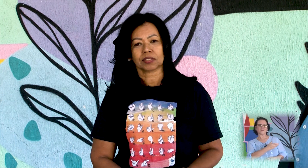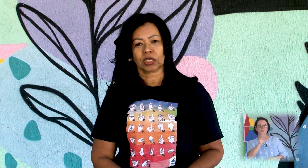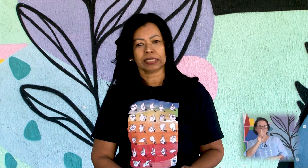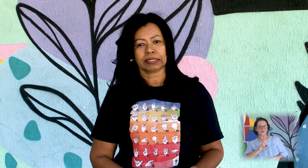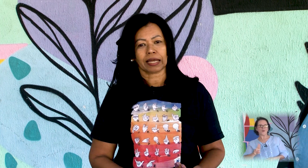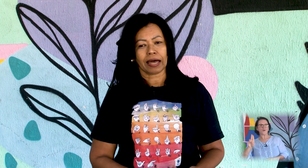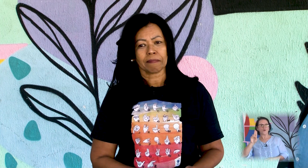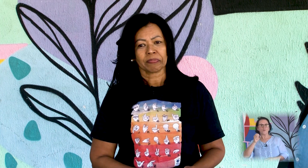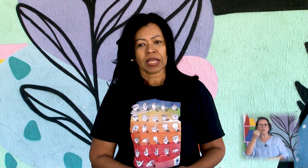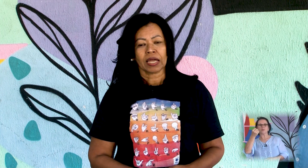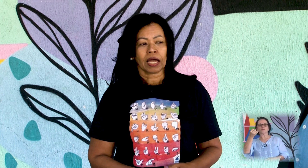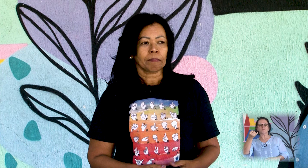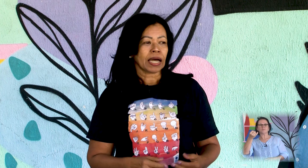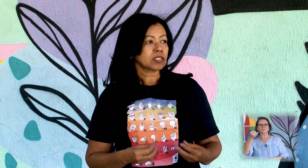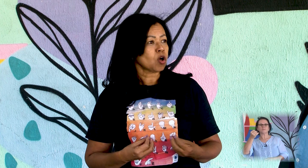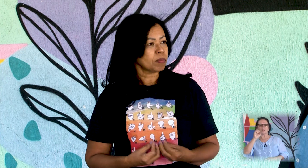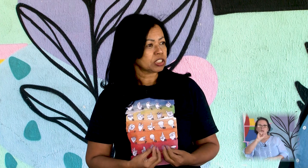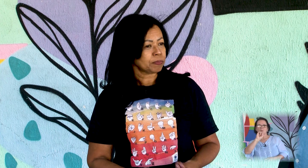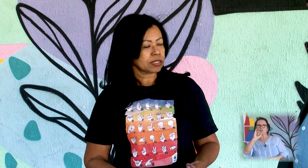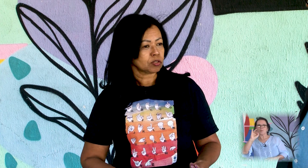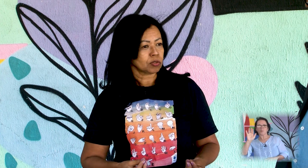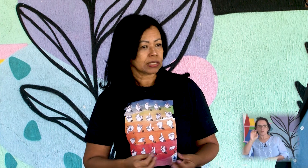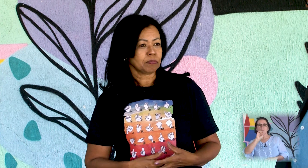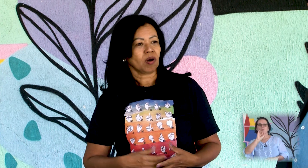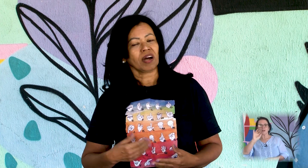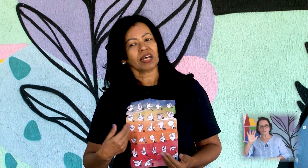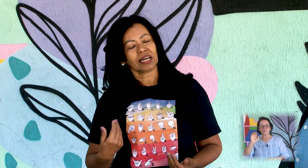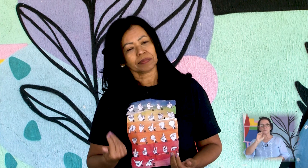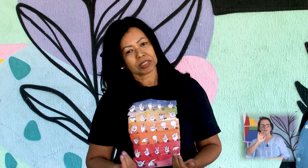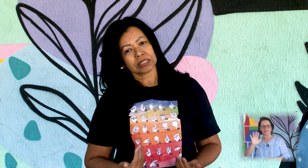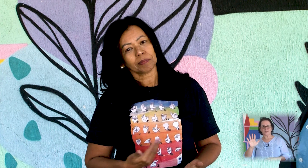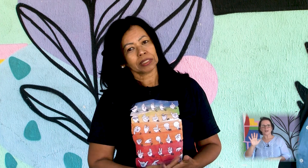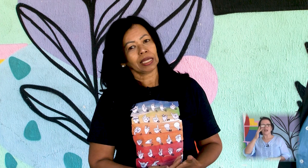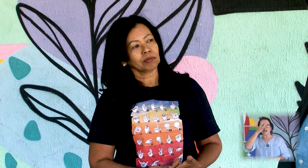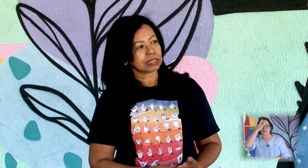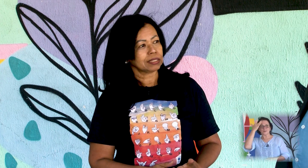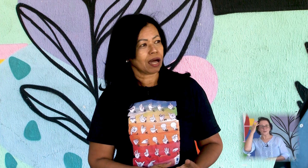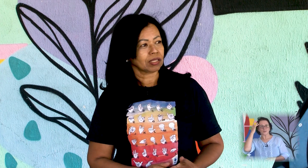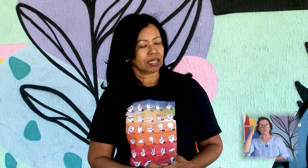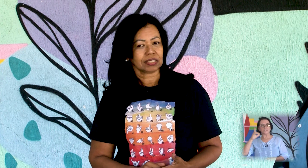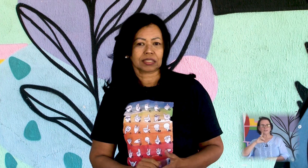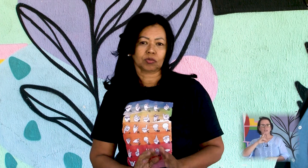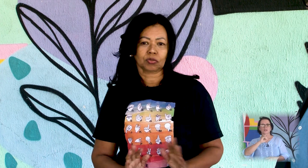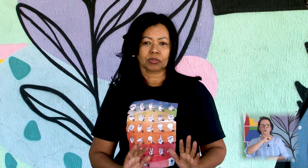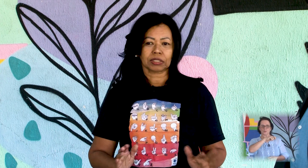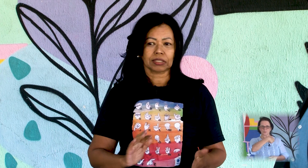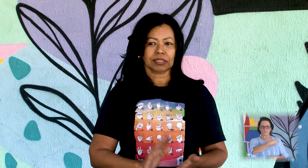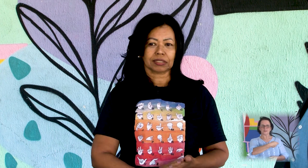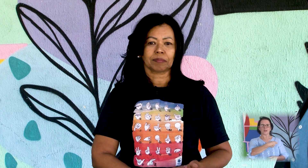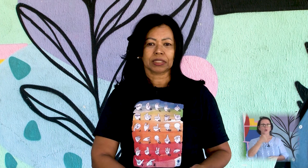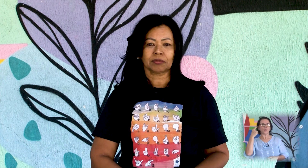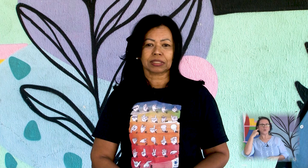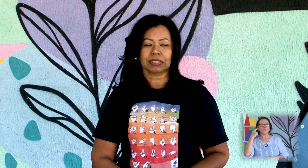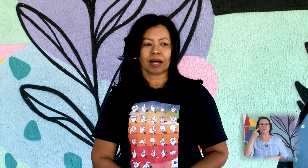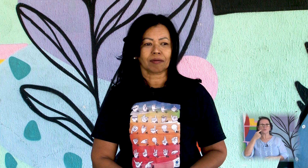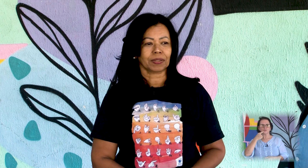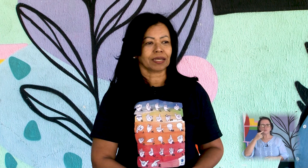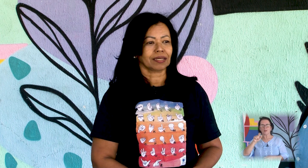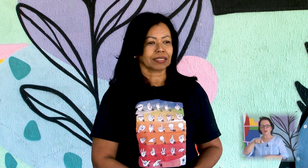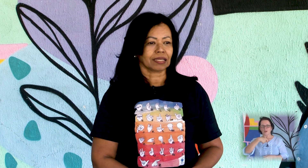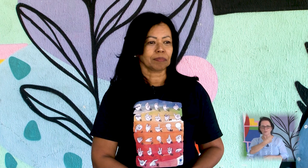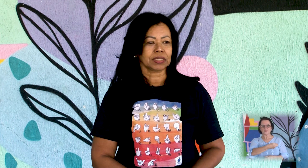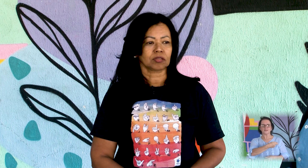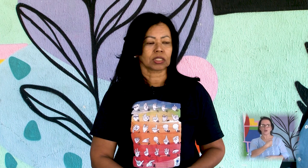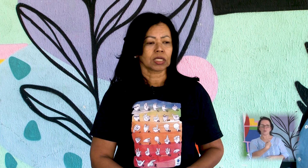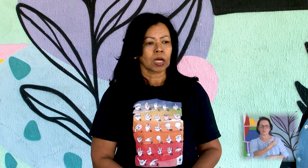para soletrar mais nomes de pessoas, embora as pessoas também tenham um sinal, né? Os surdos, eles também dão um sinal